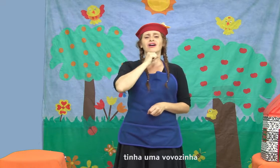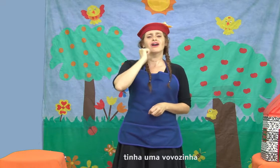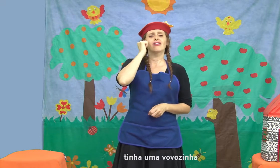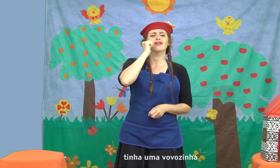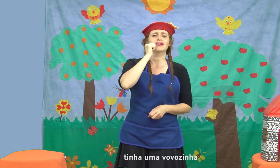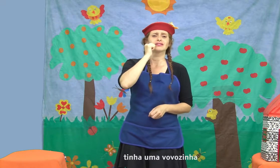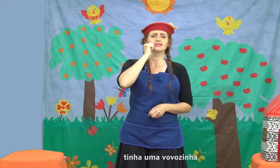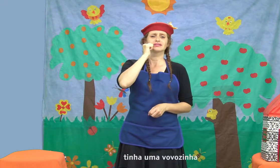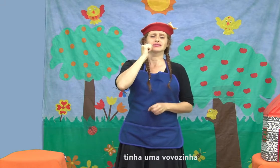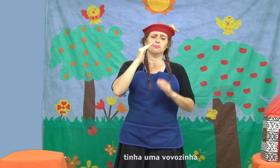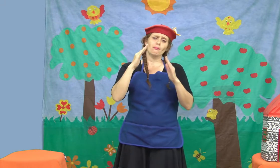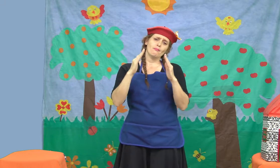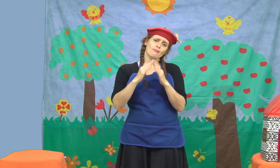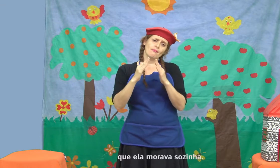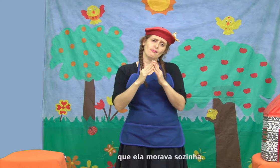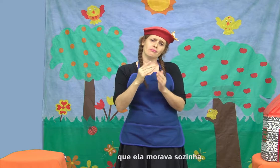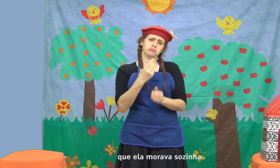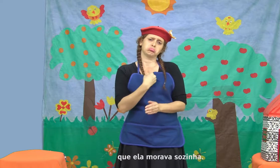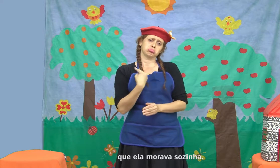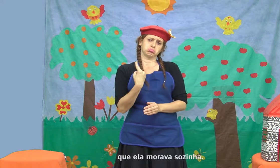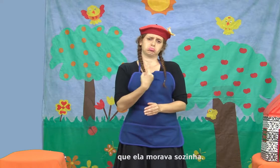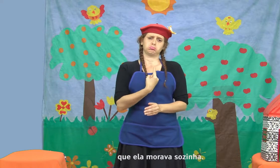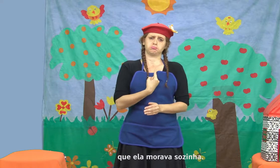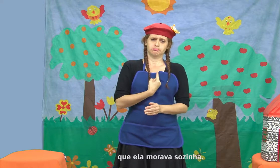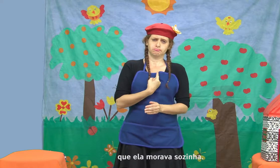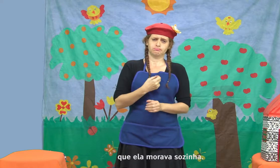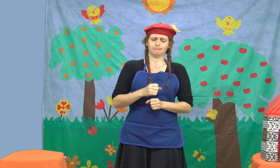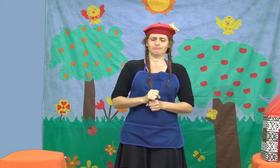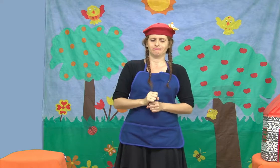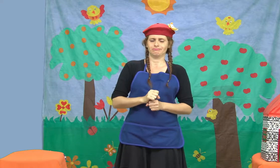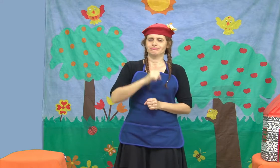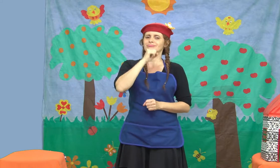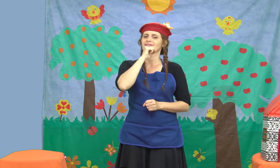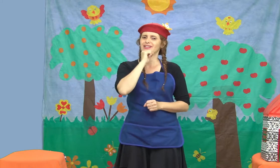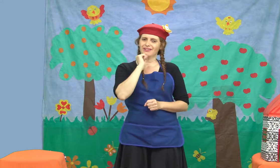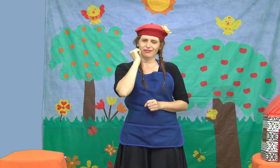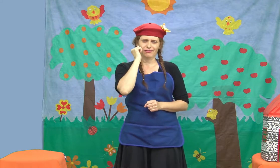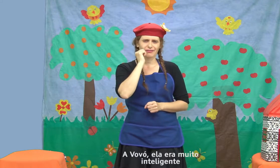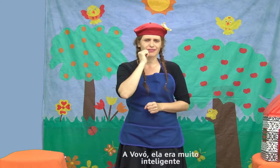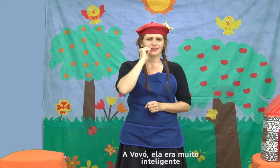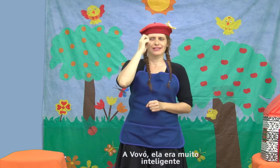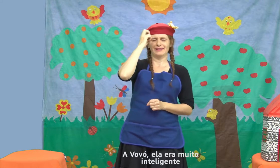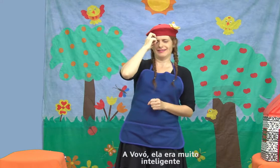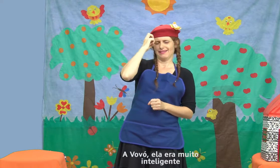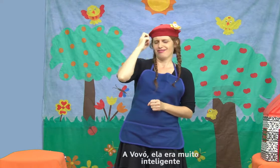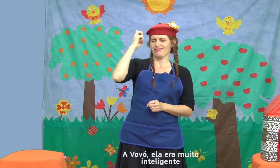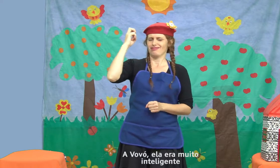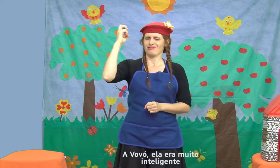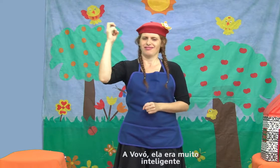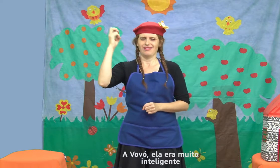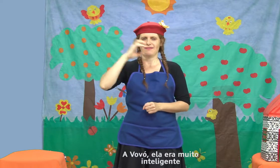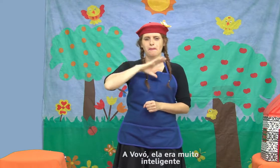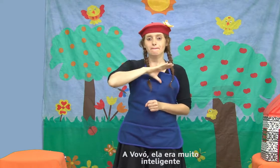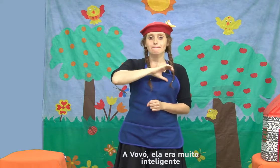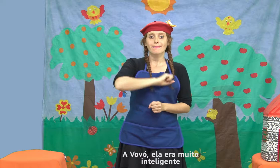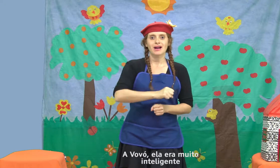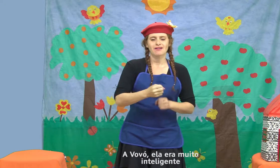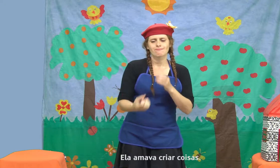vovozinha ela morava sozinha a vovó ela era muito inteligente ela